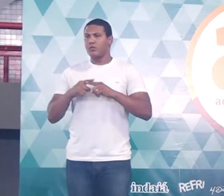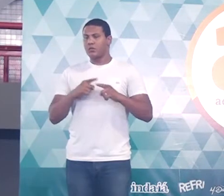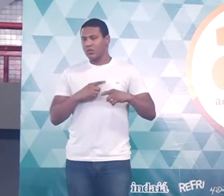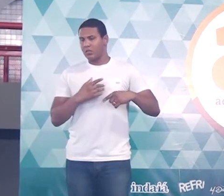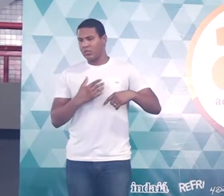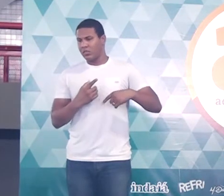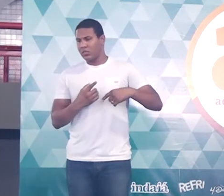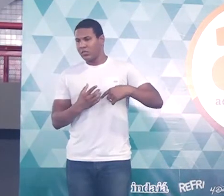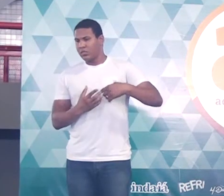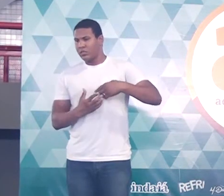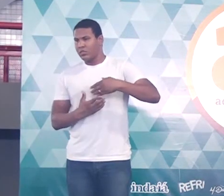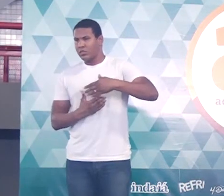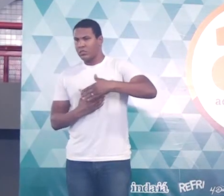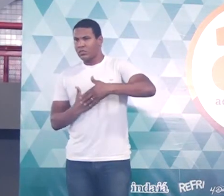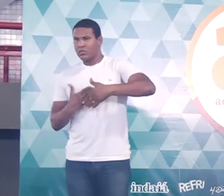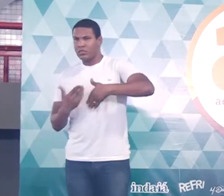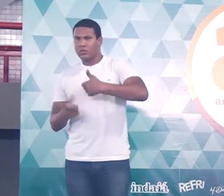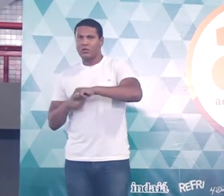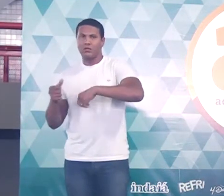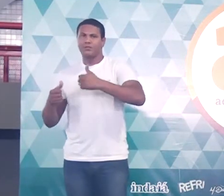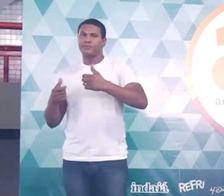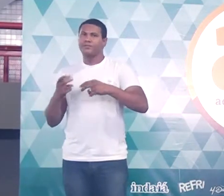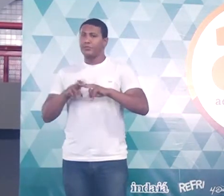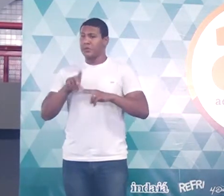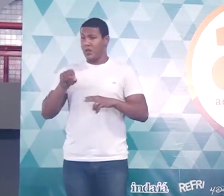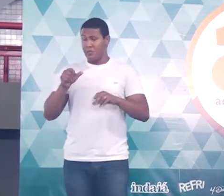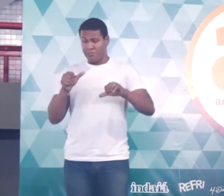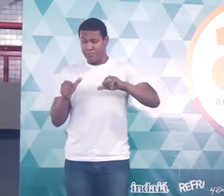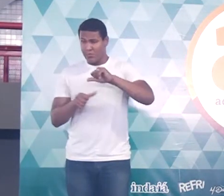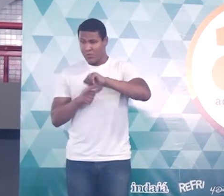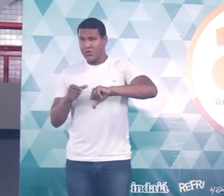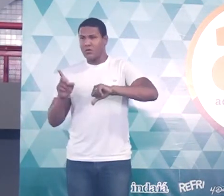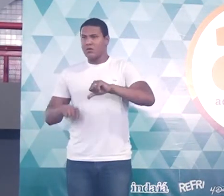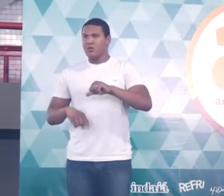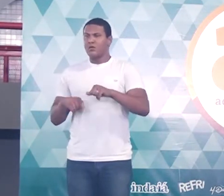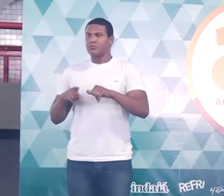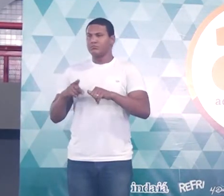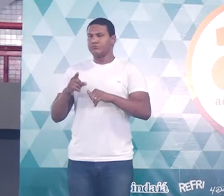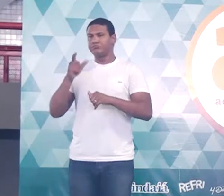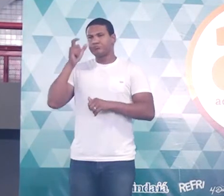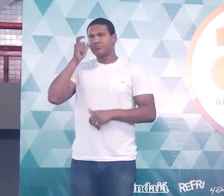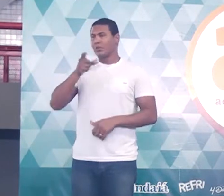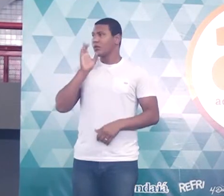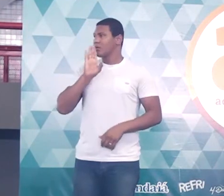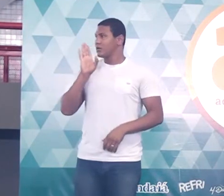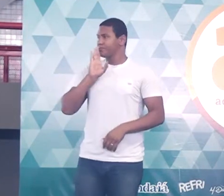de fase. E a mudança de fase, gente, é interessante, porque quando a gente observa